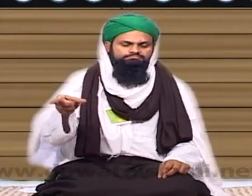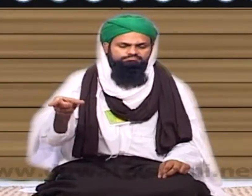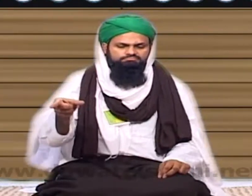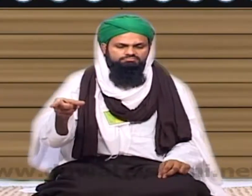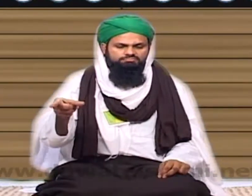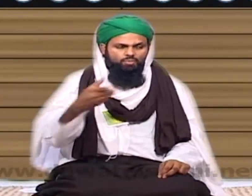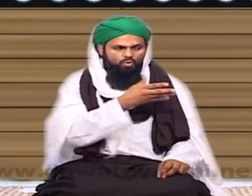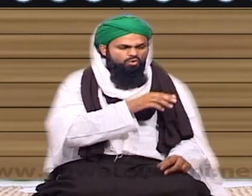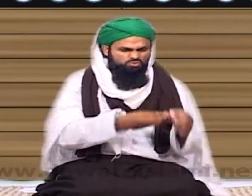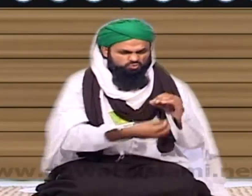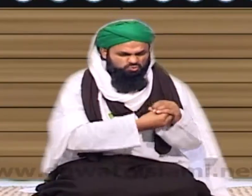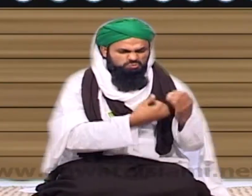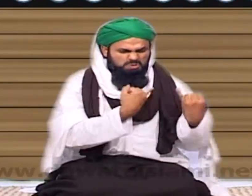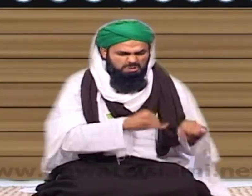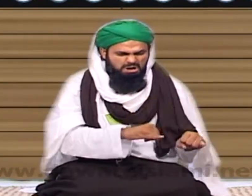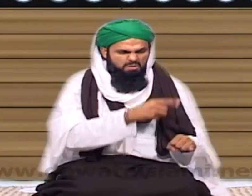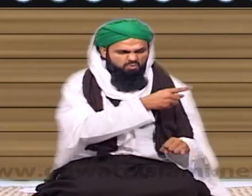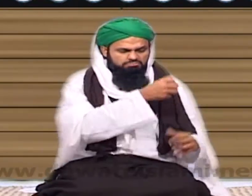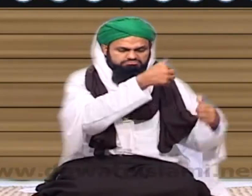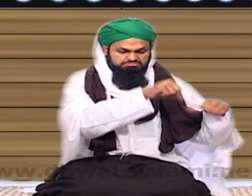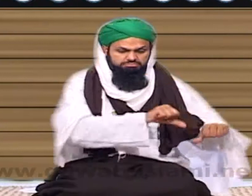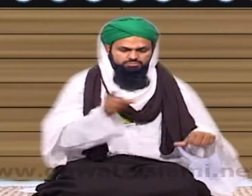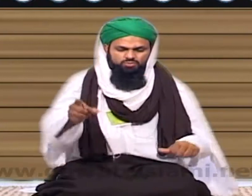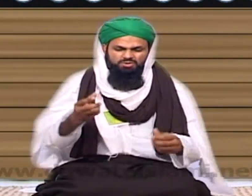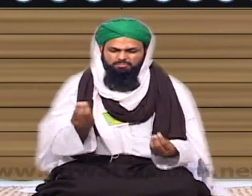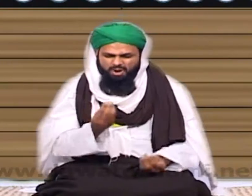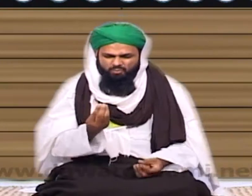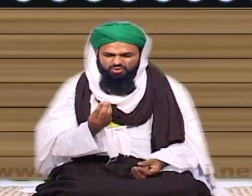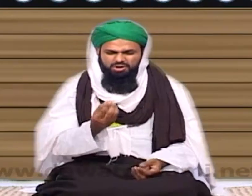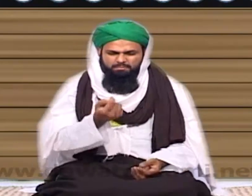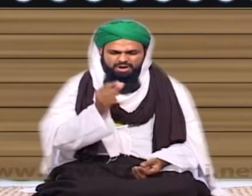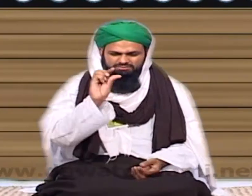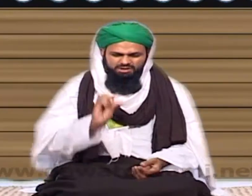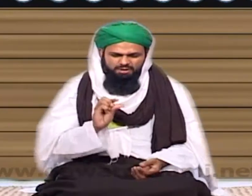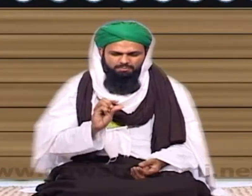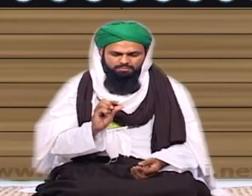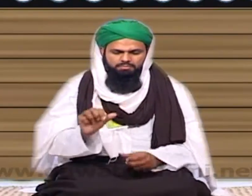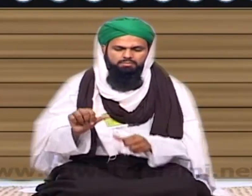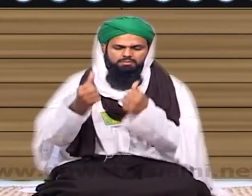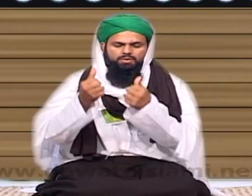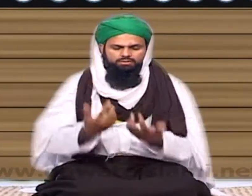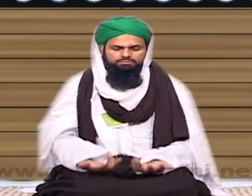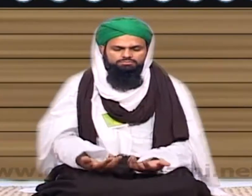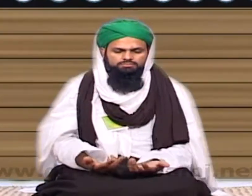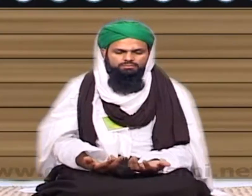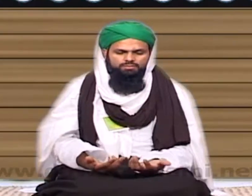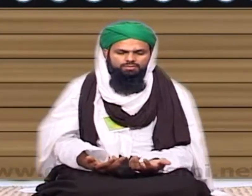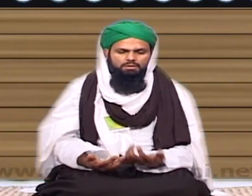رشوت اور سود کی کمائی جمع کر. لیکن آج کل تو مالدار مسجد, نادار بیچارہ مسجد کا اس کو ہر ایک ٹھکرا,